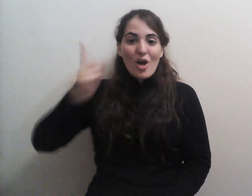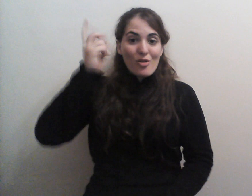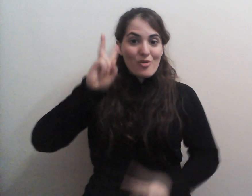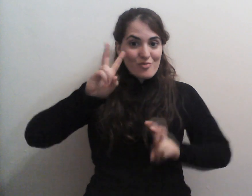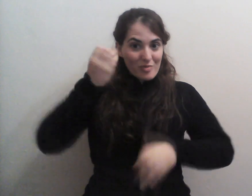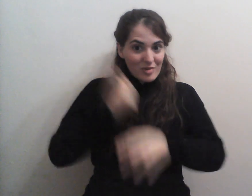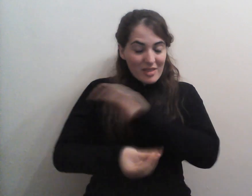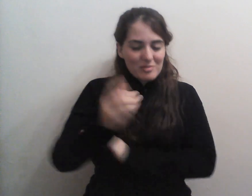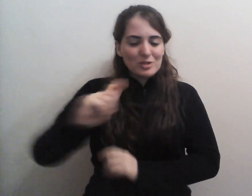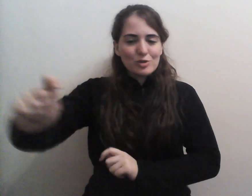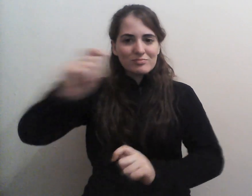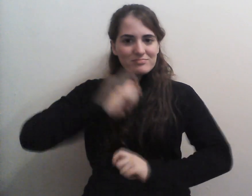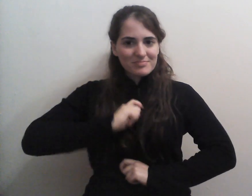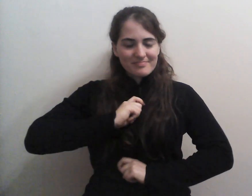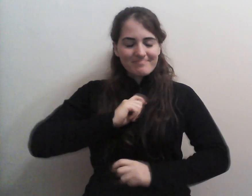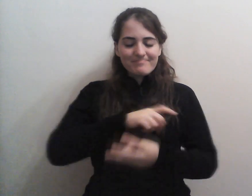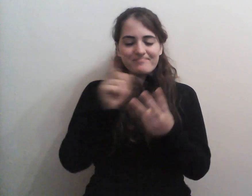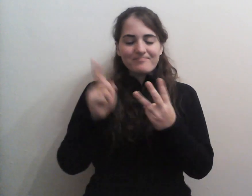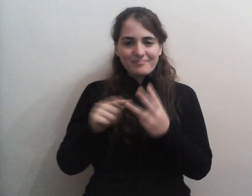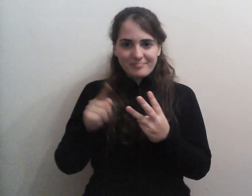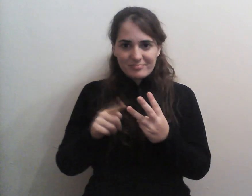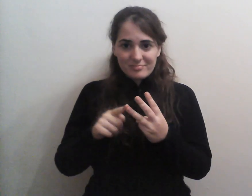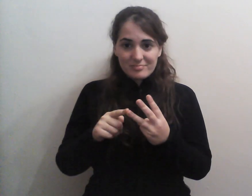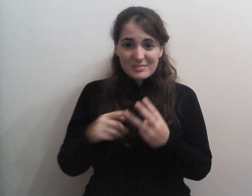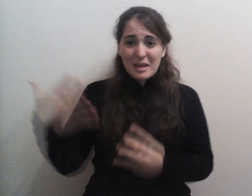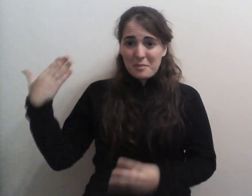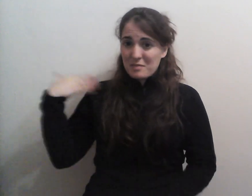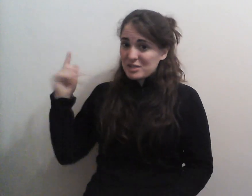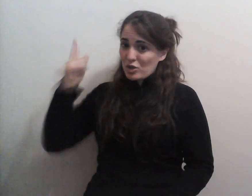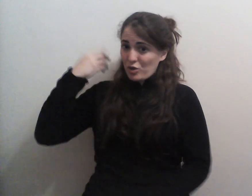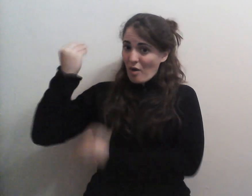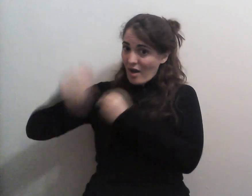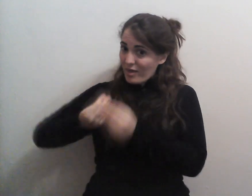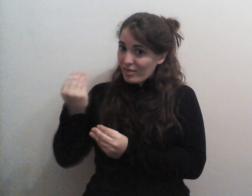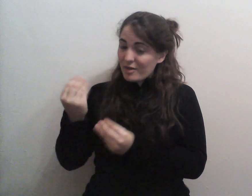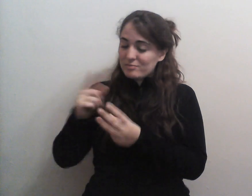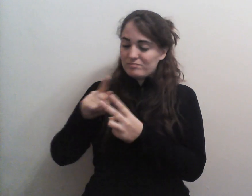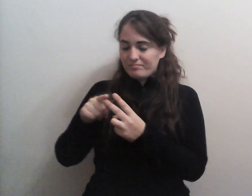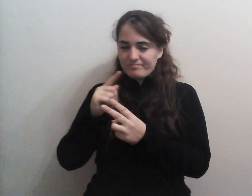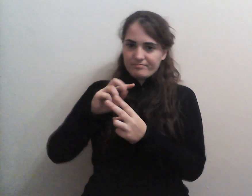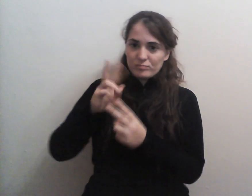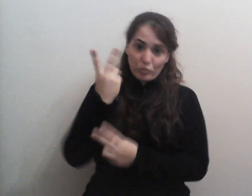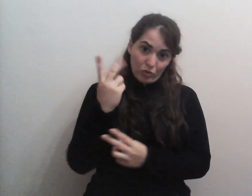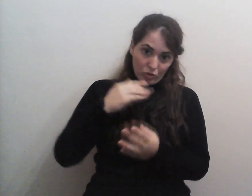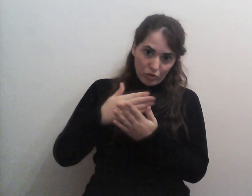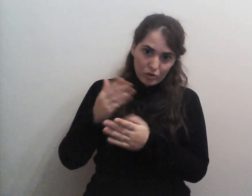ahora, el tercer punto. La segunda cosa que Él hizo en el pasado, mencionado por Pedro. Si alguien quiere leer por última vez el versículo 3 en voz